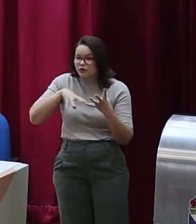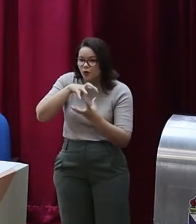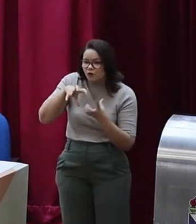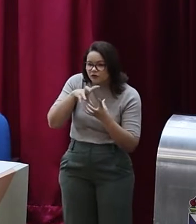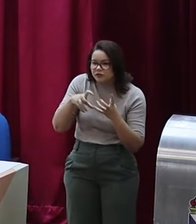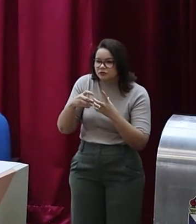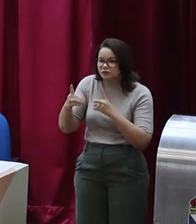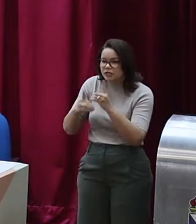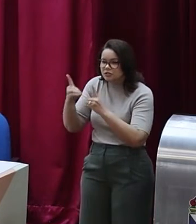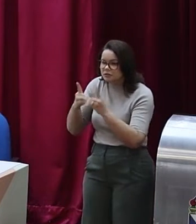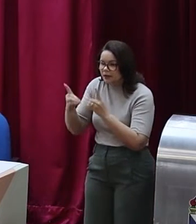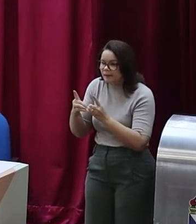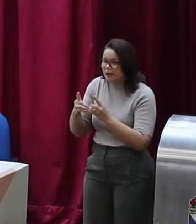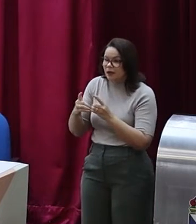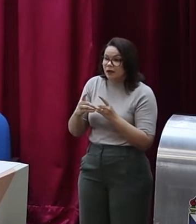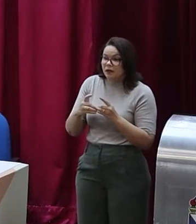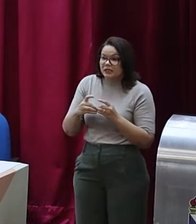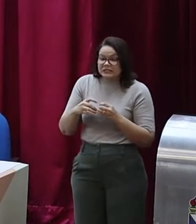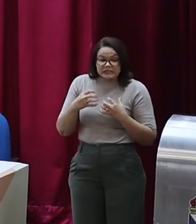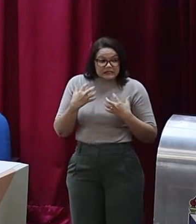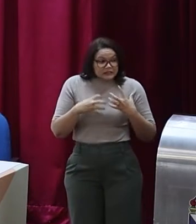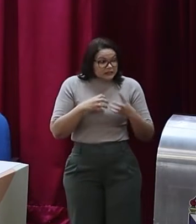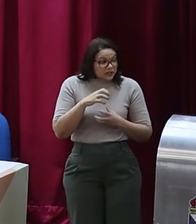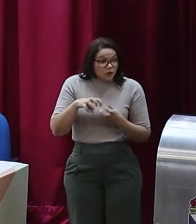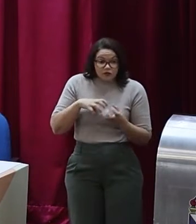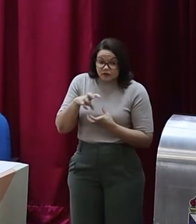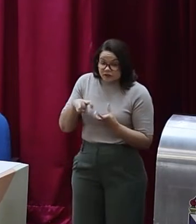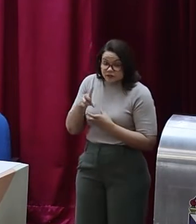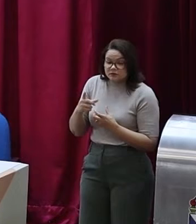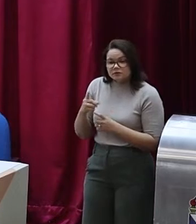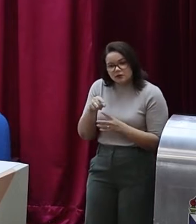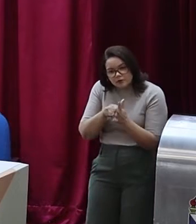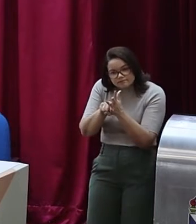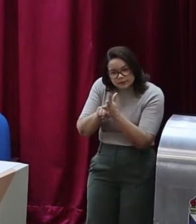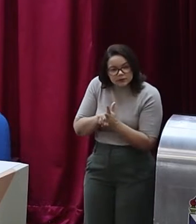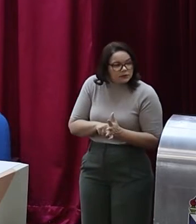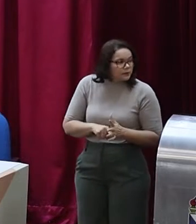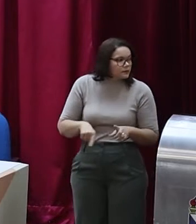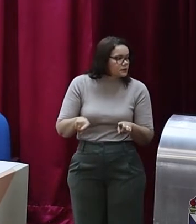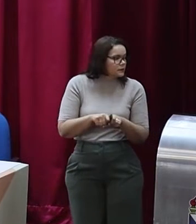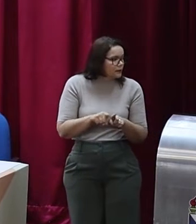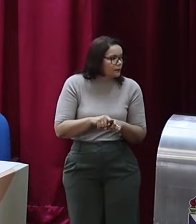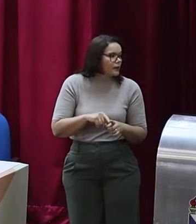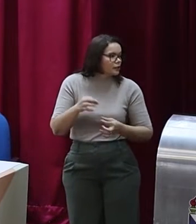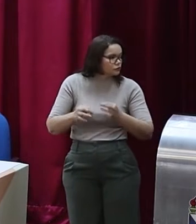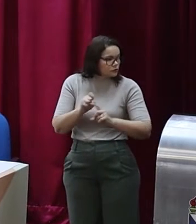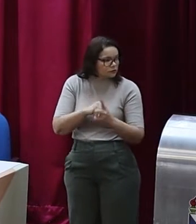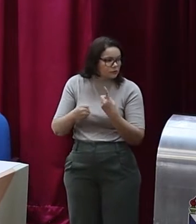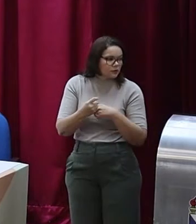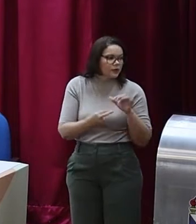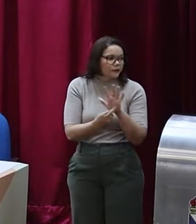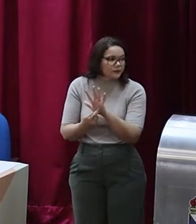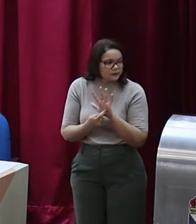linguísticas que nós estamos analisando, e a noção de justiça social e representação. E aí trabalhamos com a brasileira, a professora Iris Marion